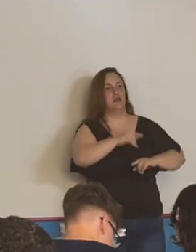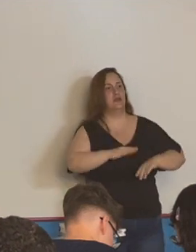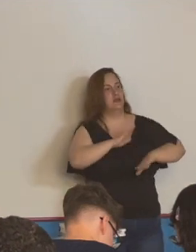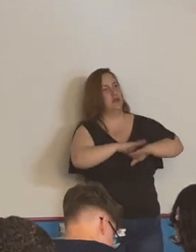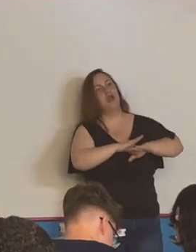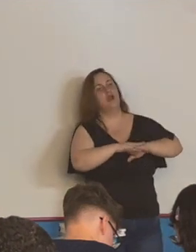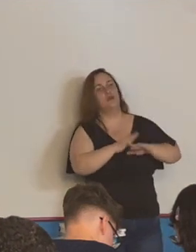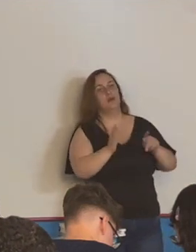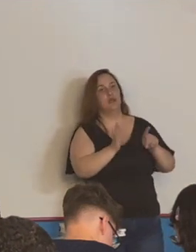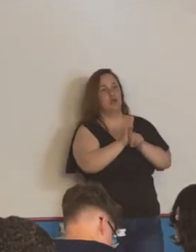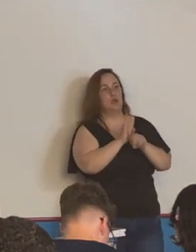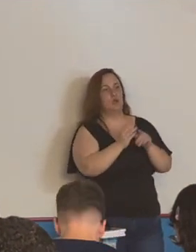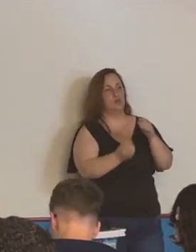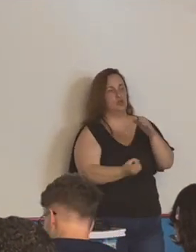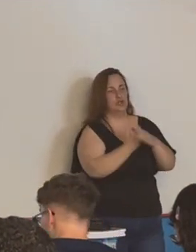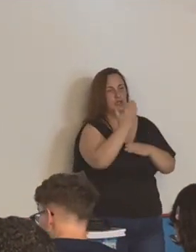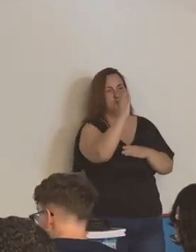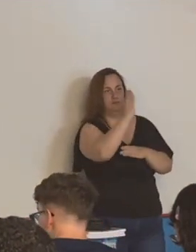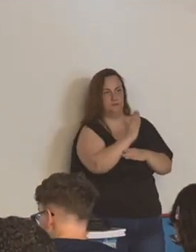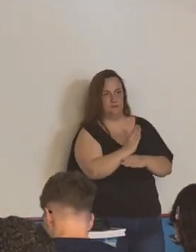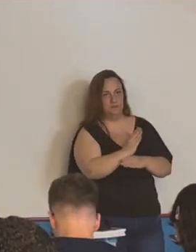período de colonização, né?